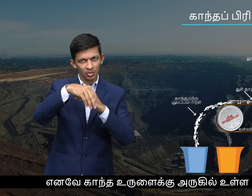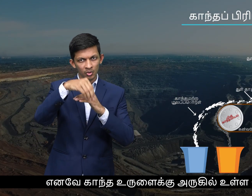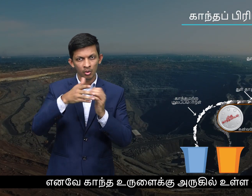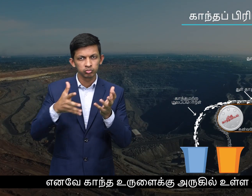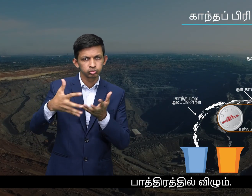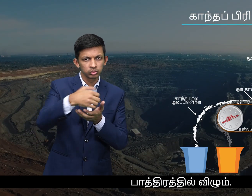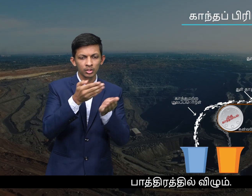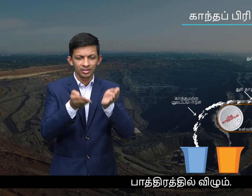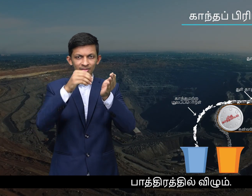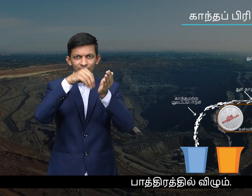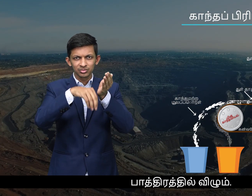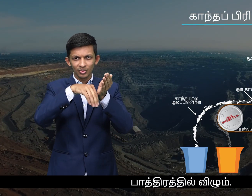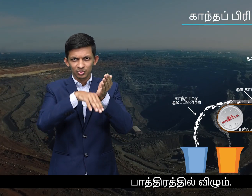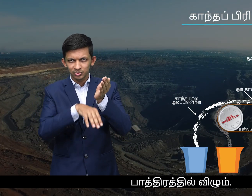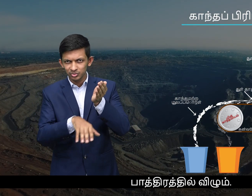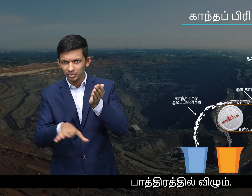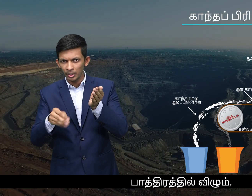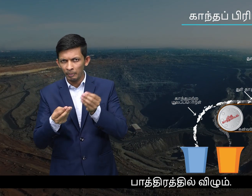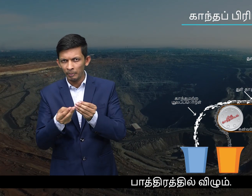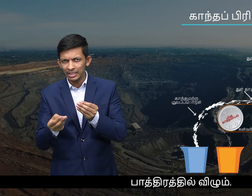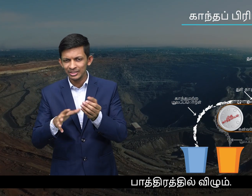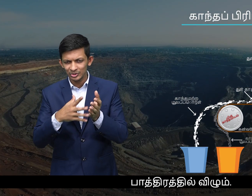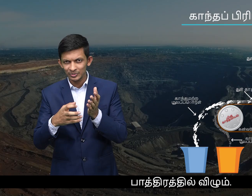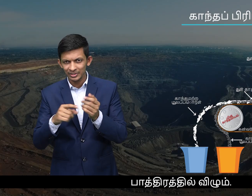உள்ள சேகரிப்பான் பாத்திரத்தில் விழும்.